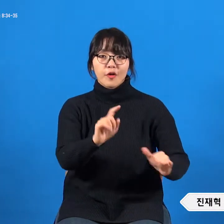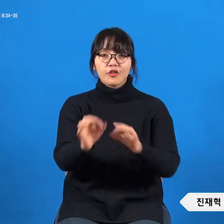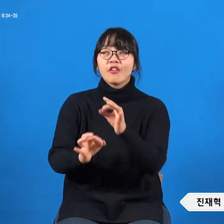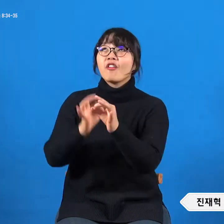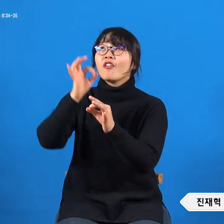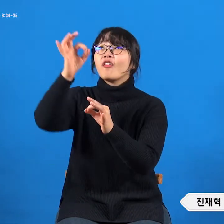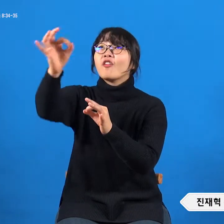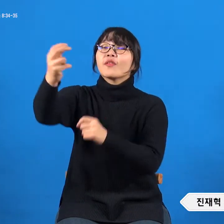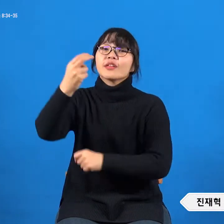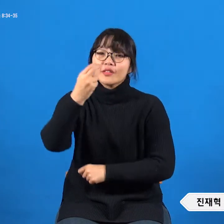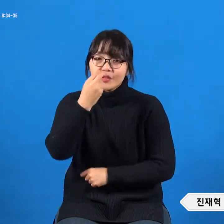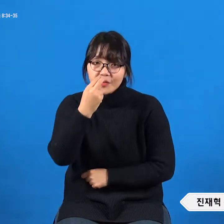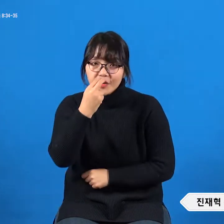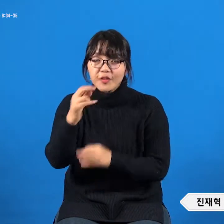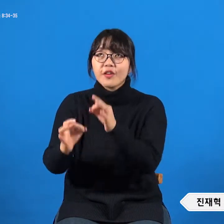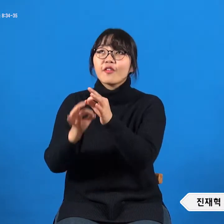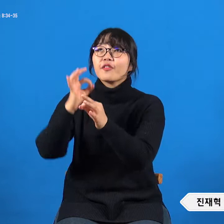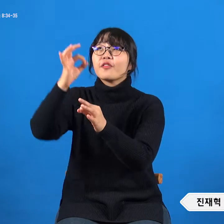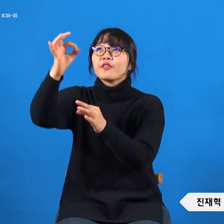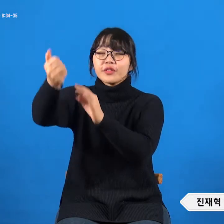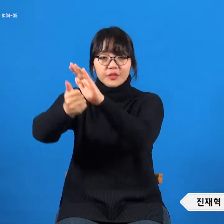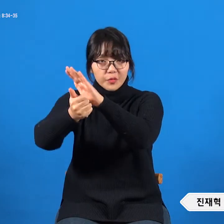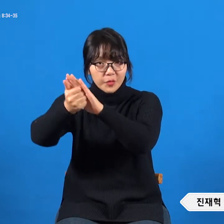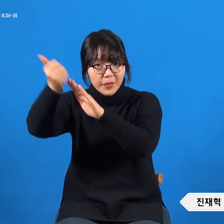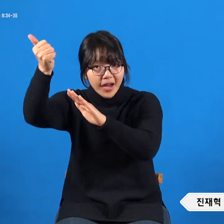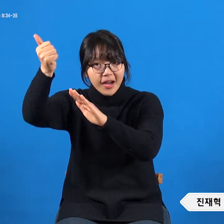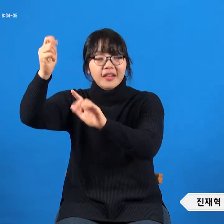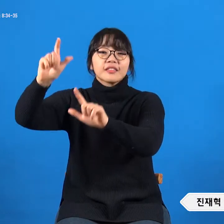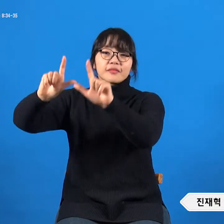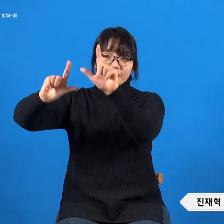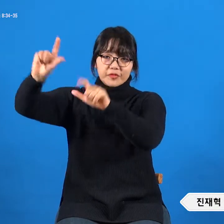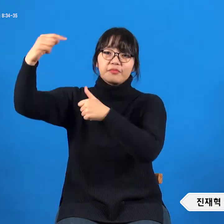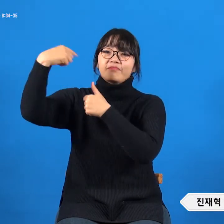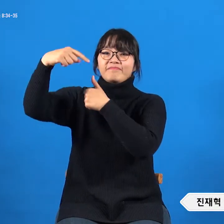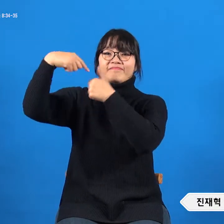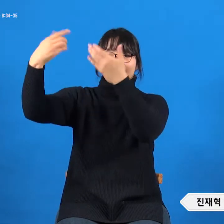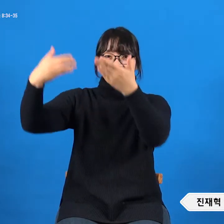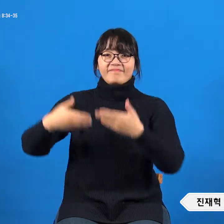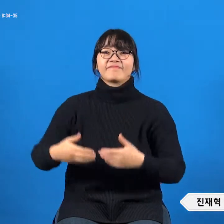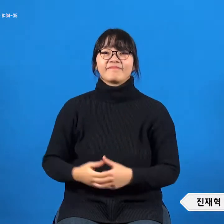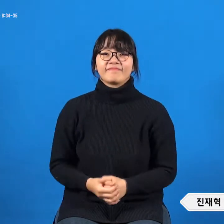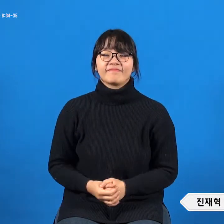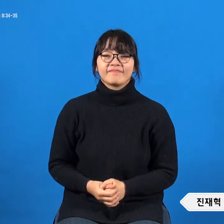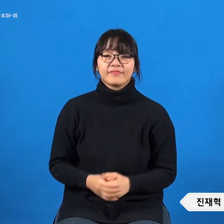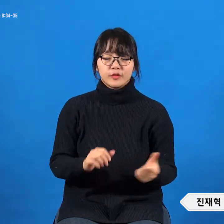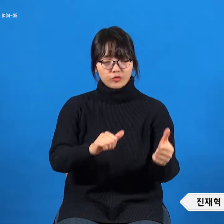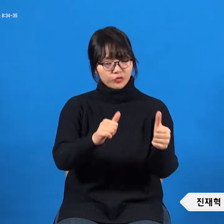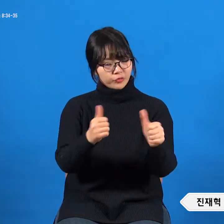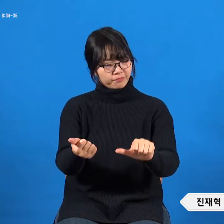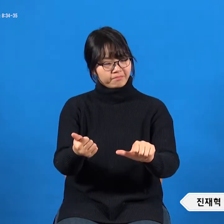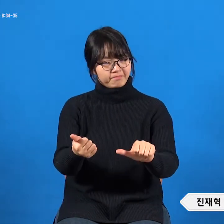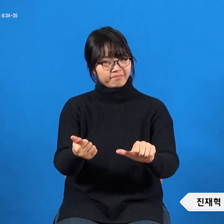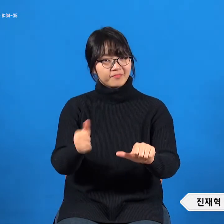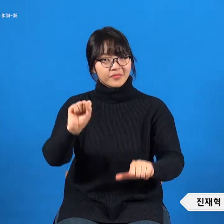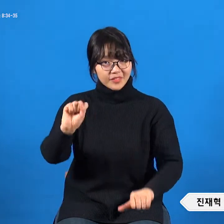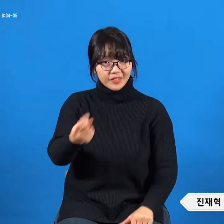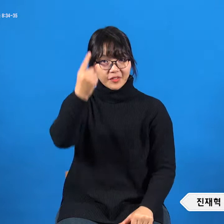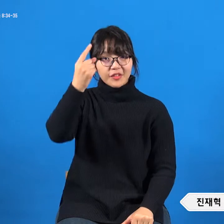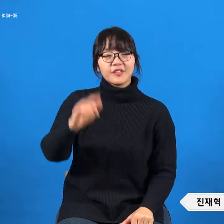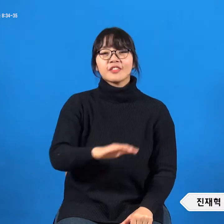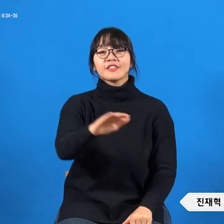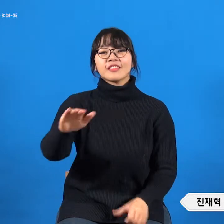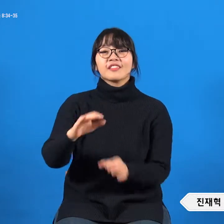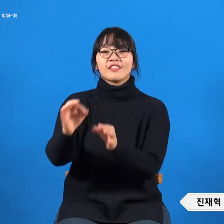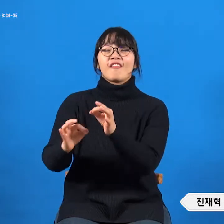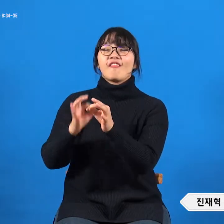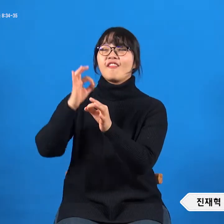소망, 영생의 모습을 우리에게 말씀하고 있습니다. 죽음으로 우리는